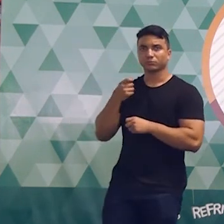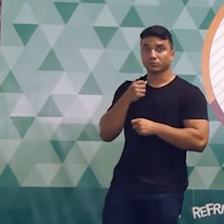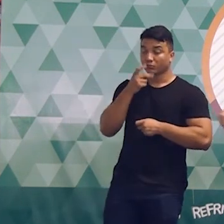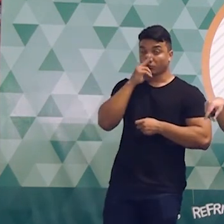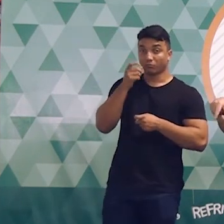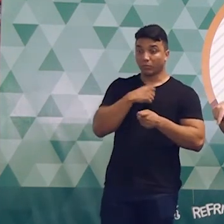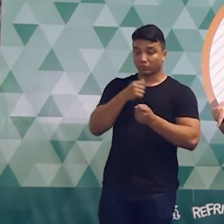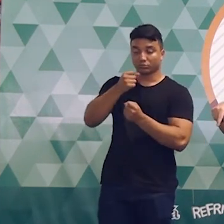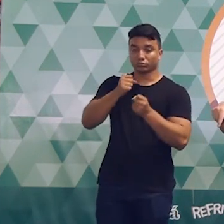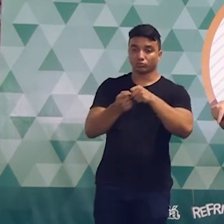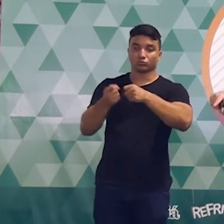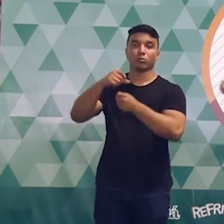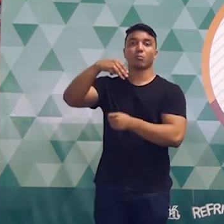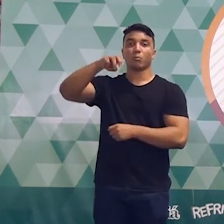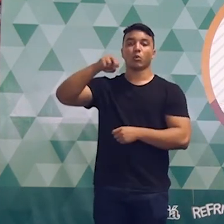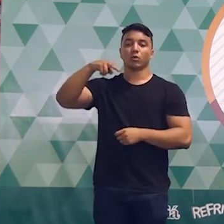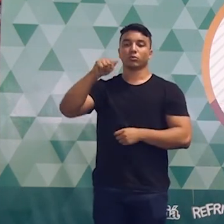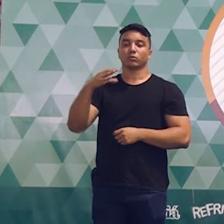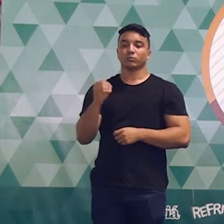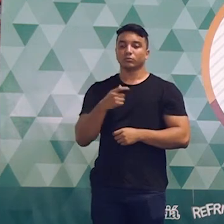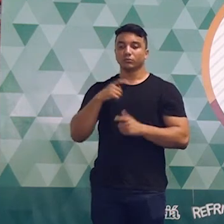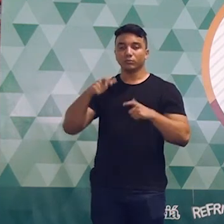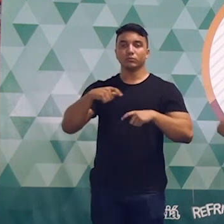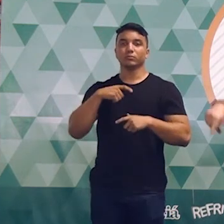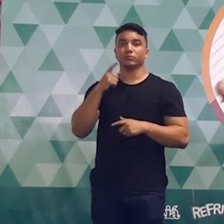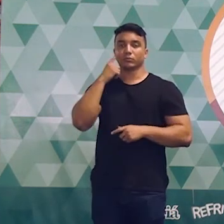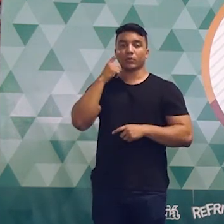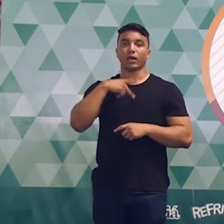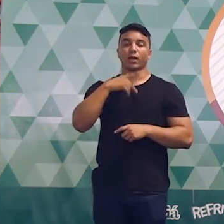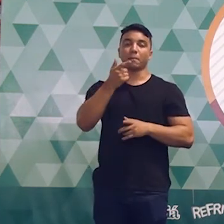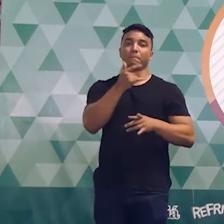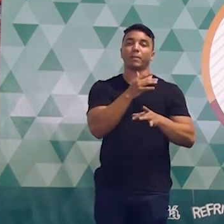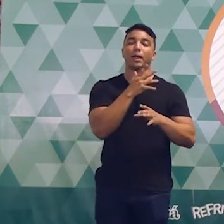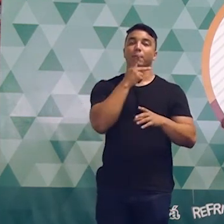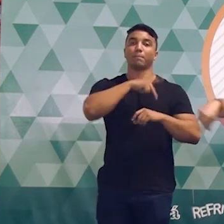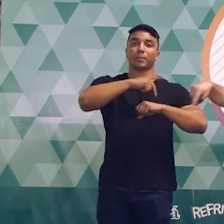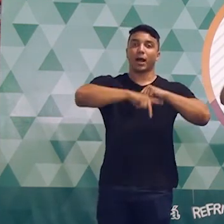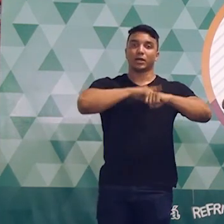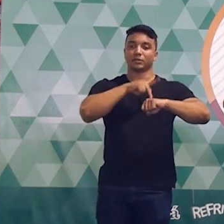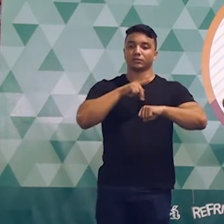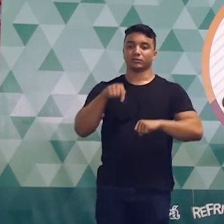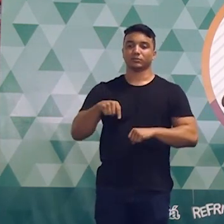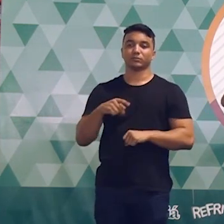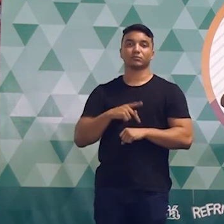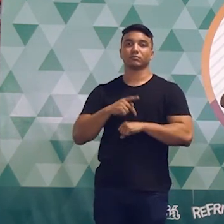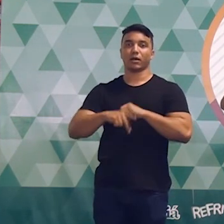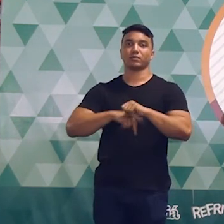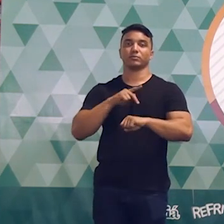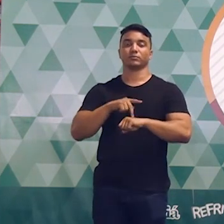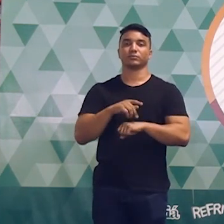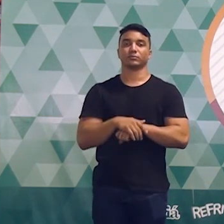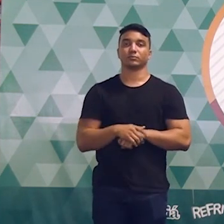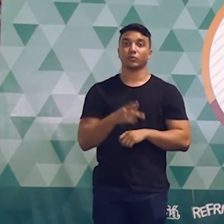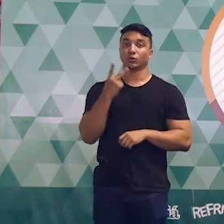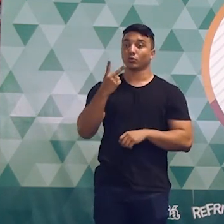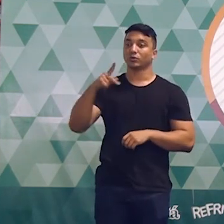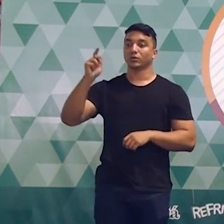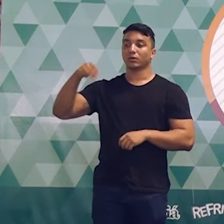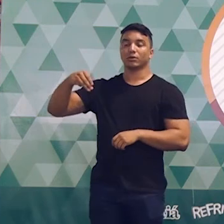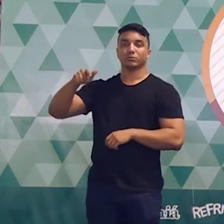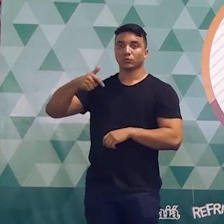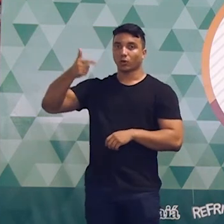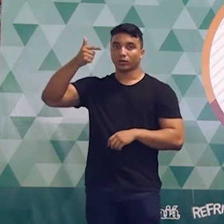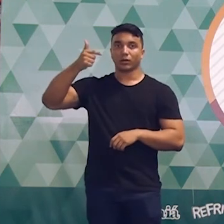correndo nesse prêmio de Mônaco, eles estão correndo em torno do país. Ó. Pensa na situação. 2 quilômetros